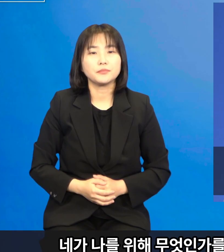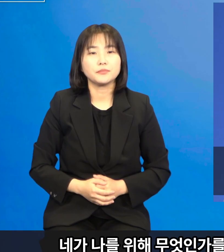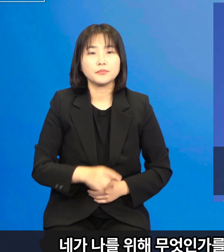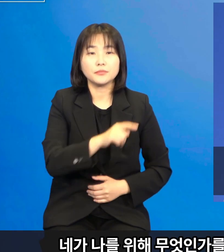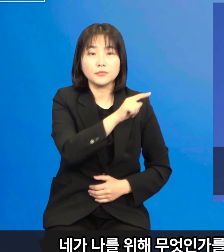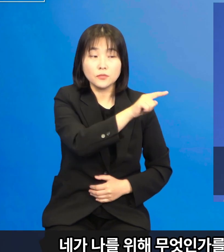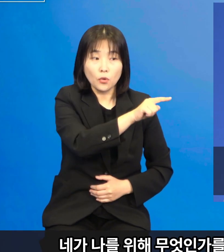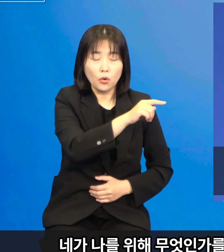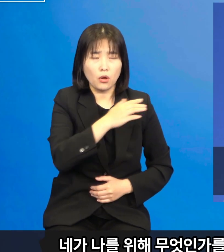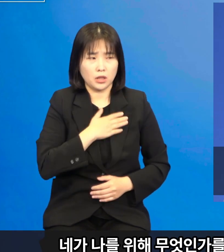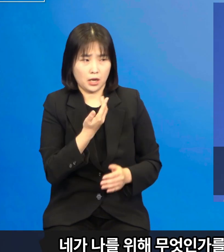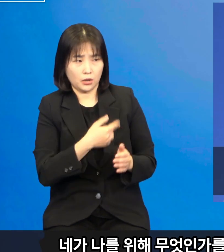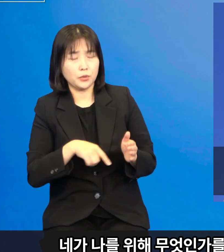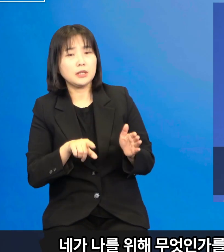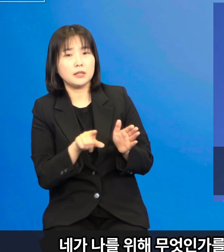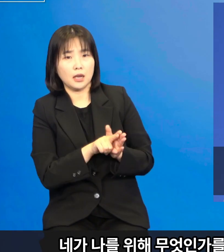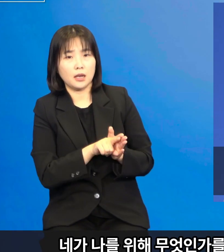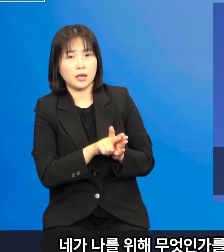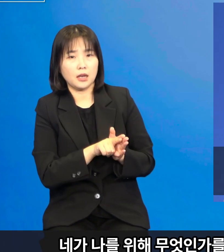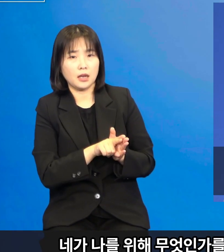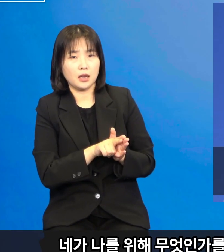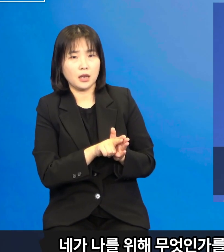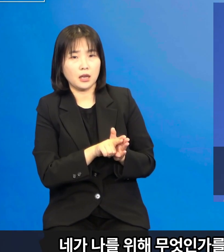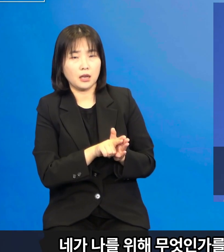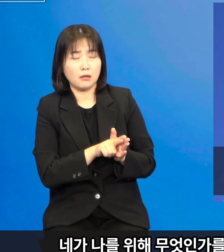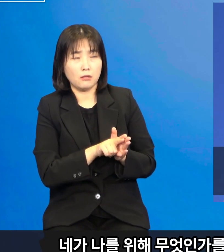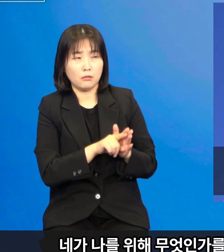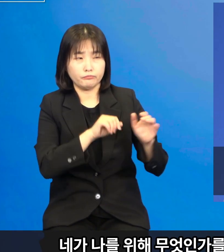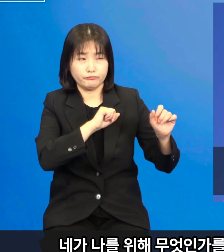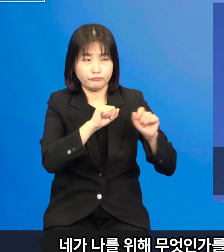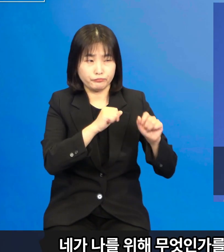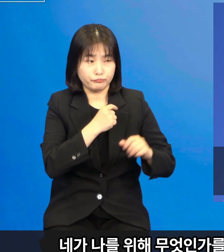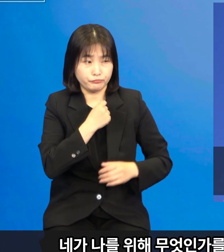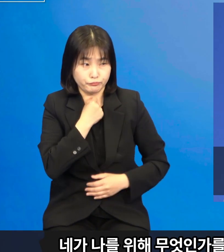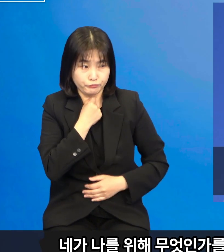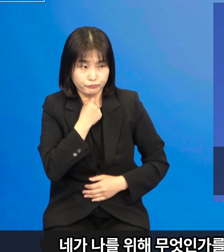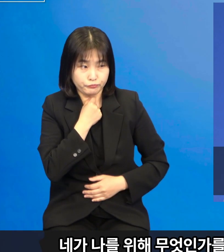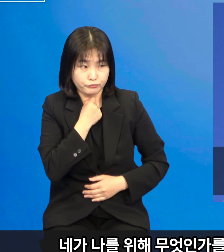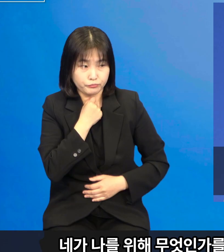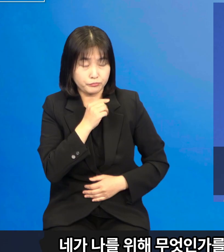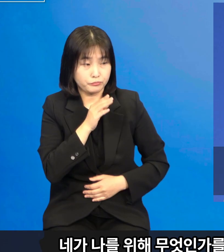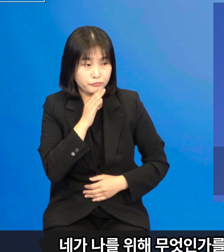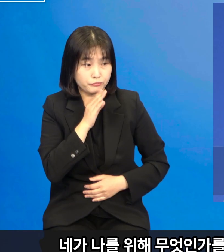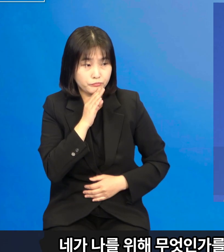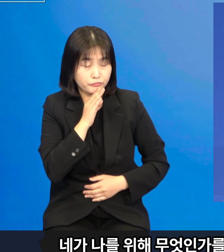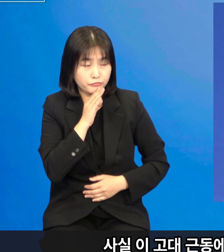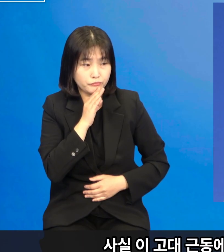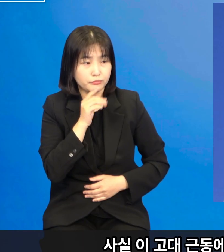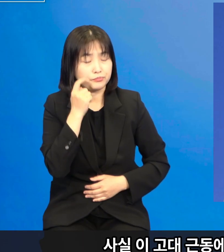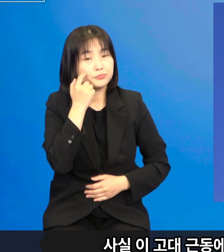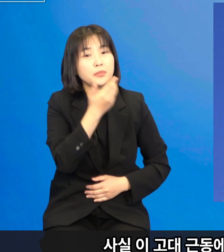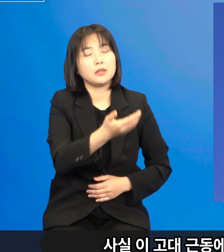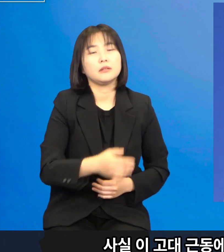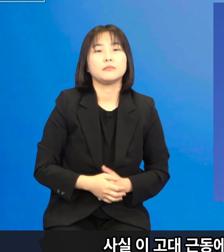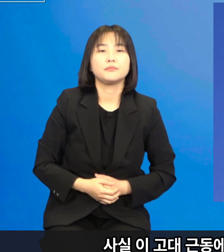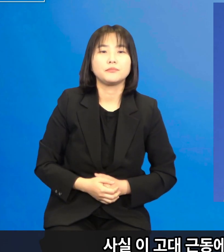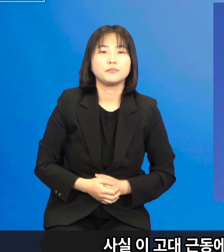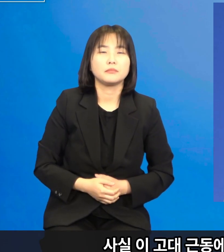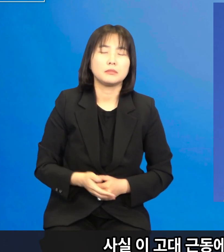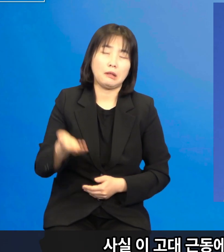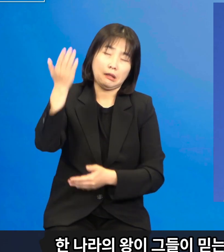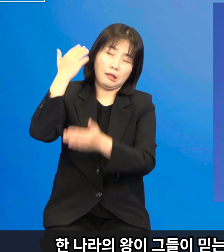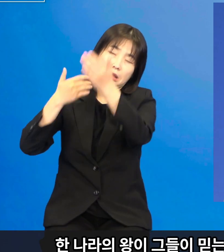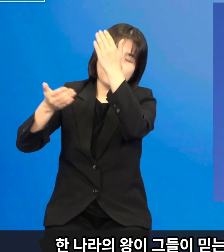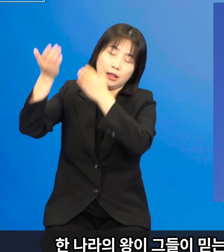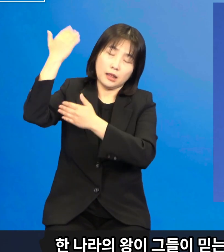너가 나를 위해 무엇인가를 하려고 하느냐? 이 얘기예요. 사실 이 고대 근동에 어떤